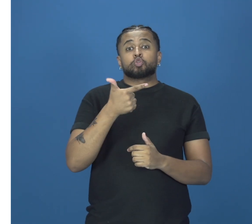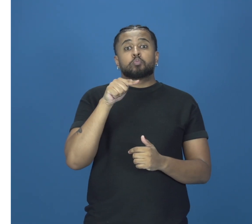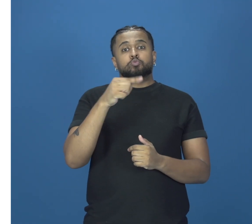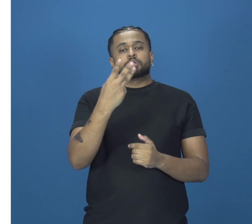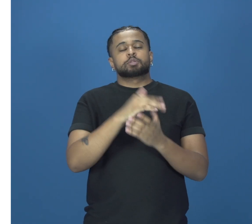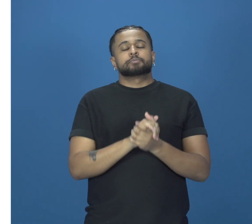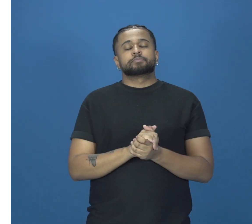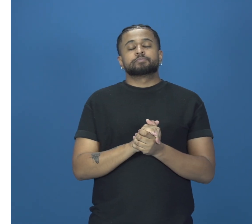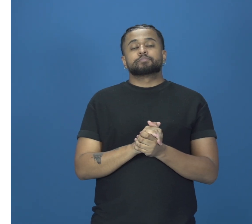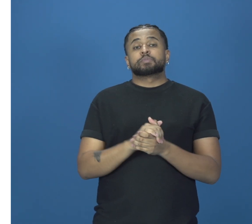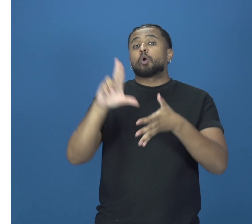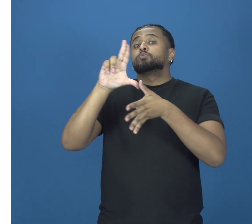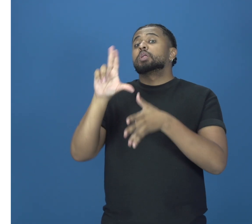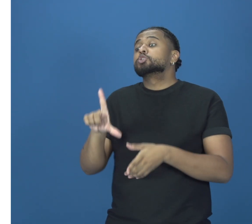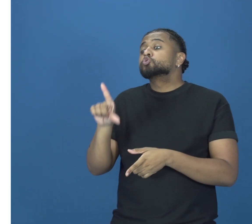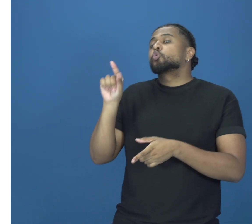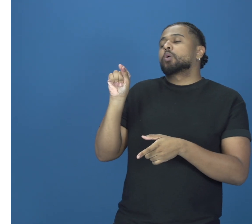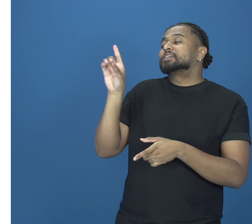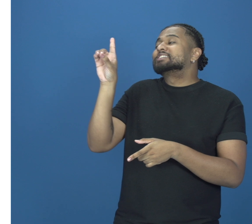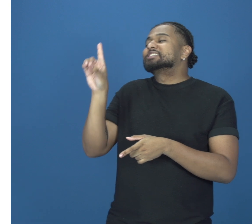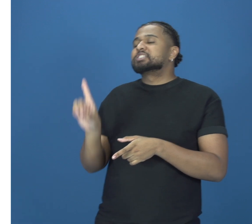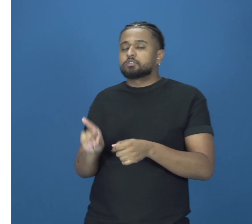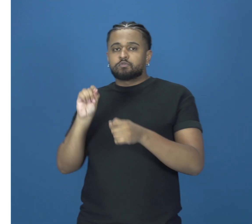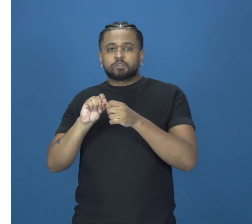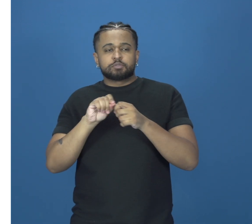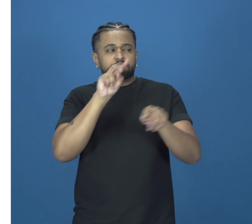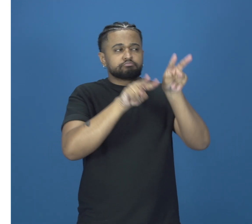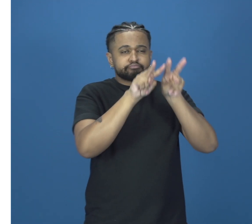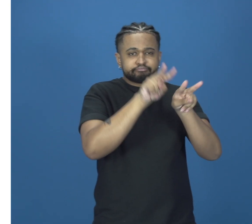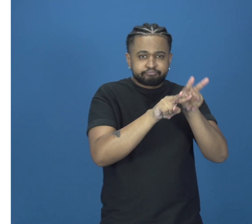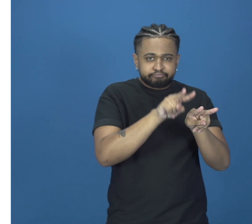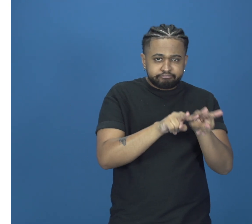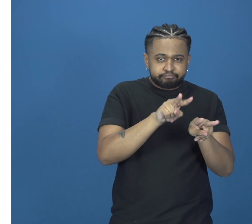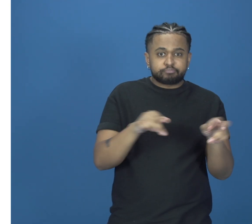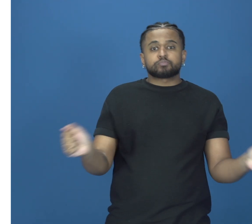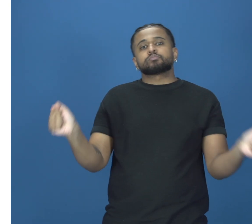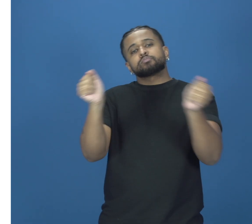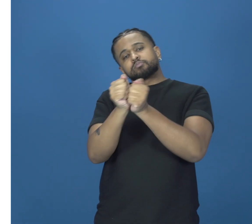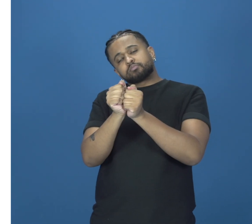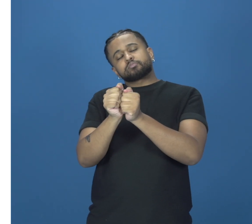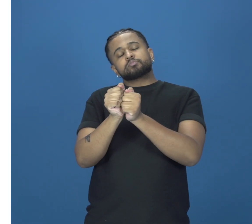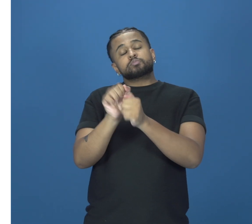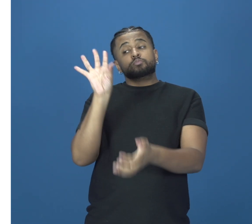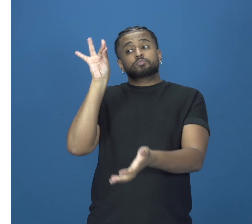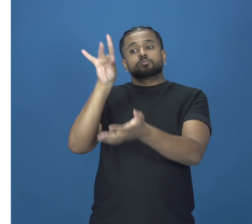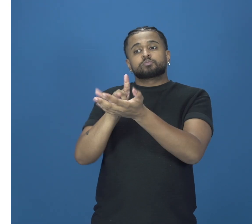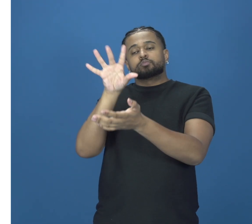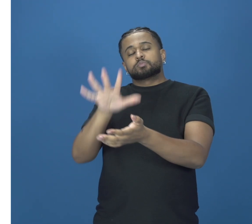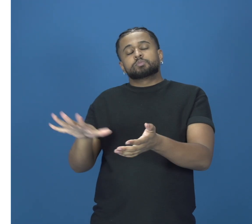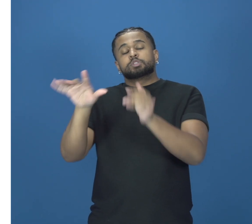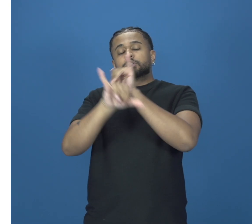12.3. Fica facultado à UNILA o direito de proceder à conferência, inclusive junto a órgãos oficiais,